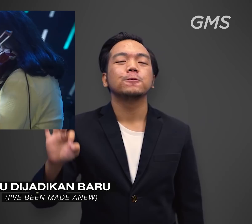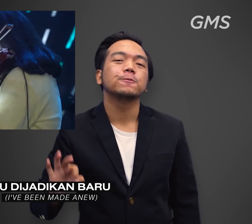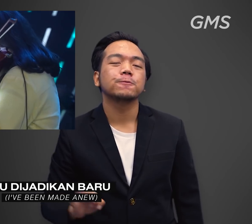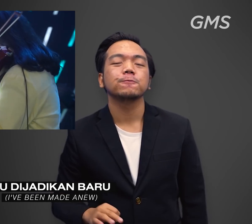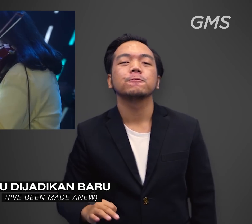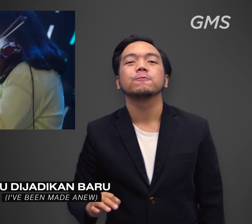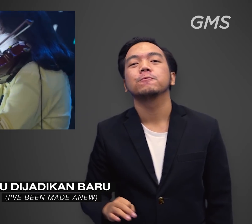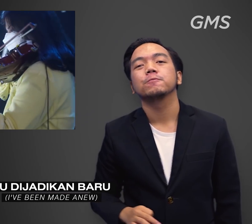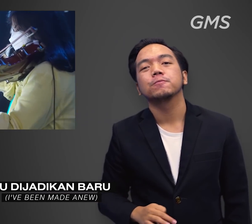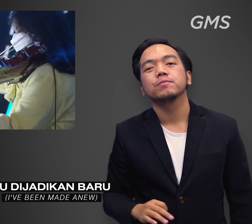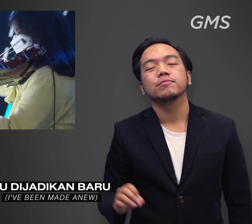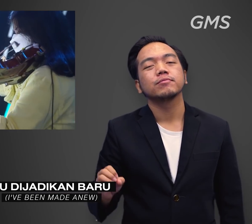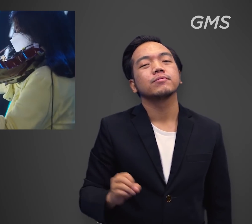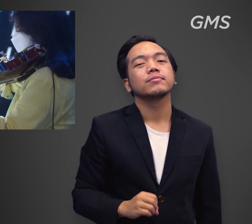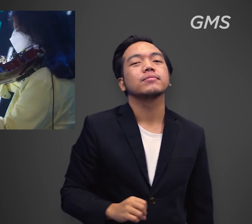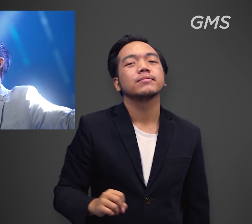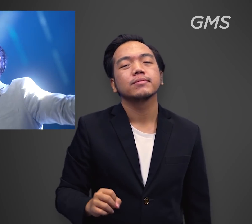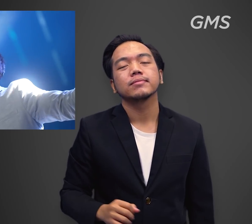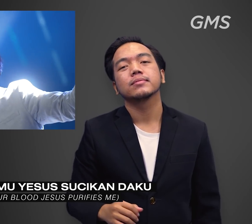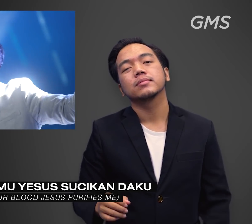dijadikan baru.